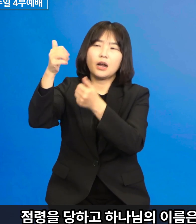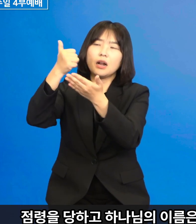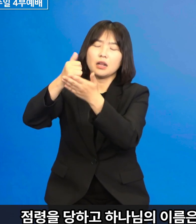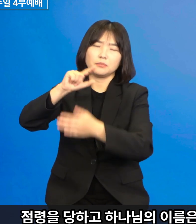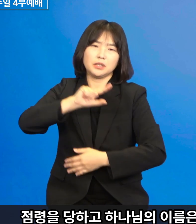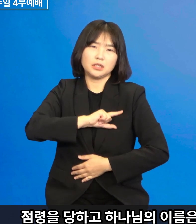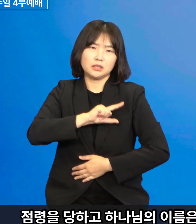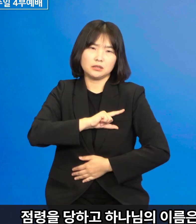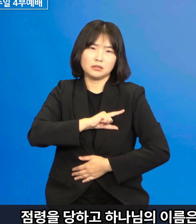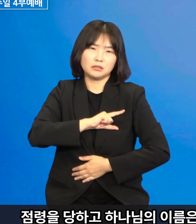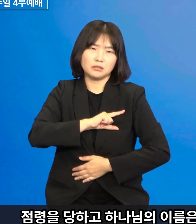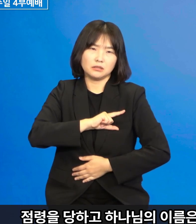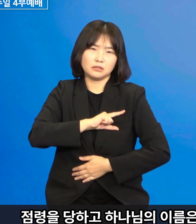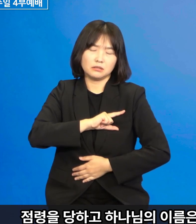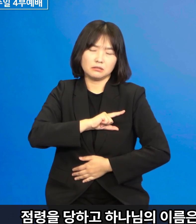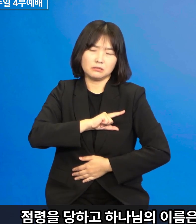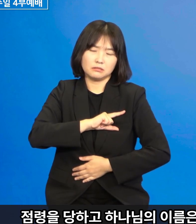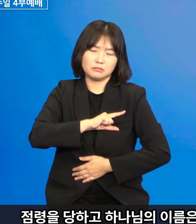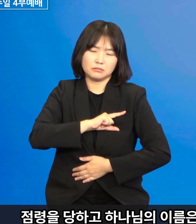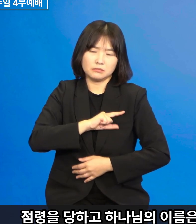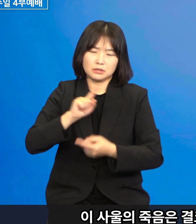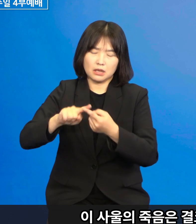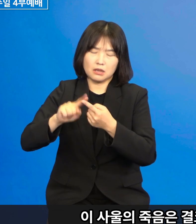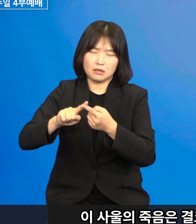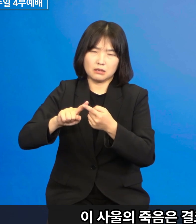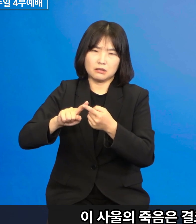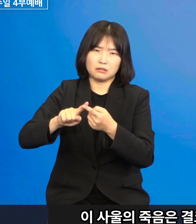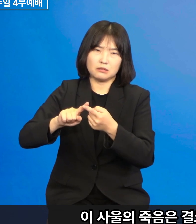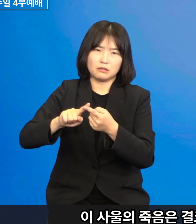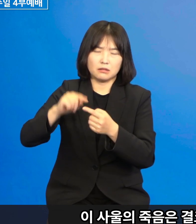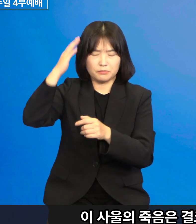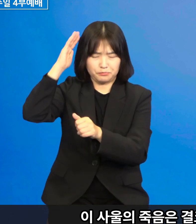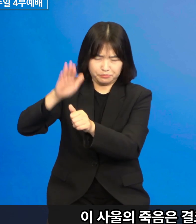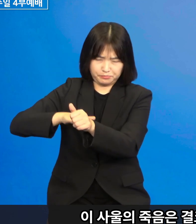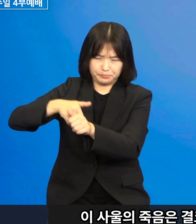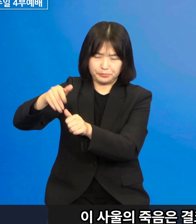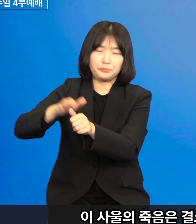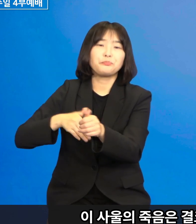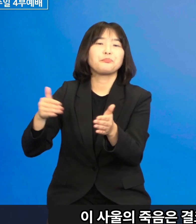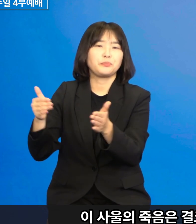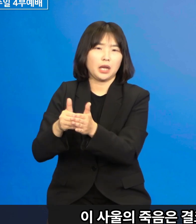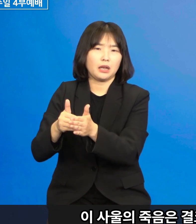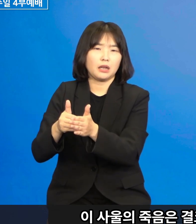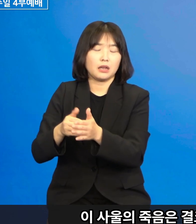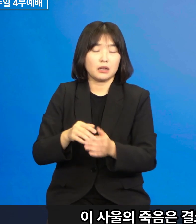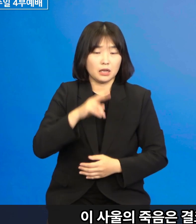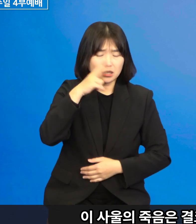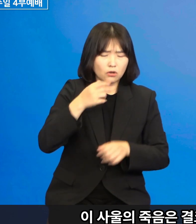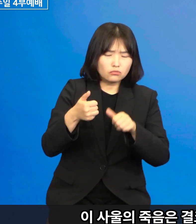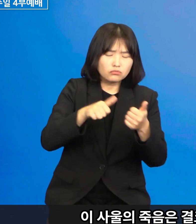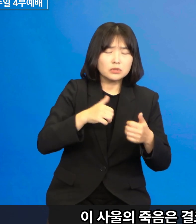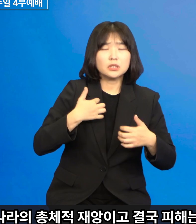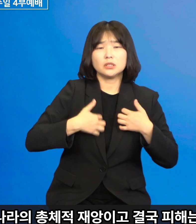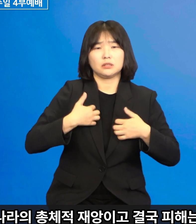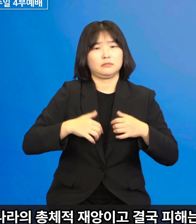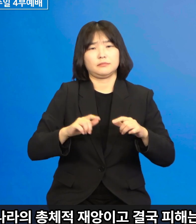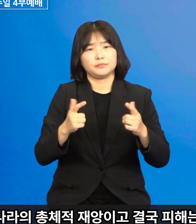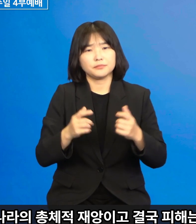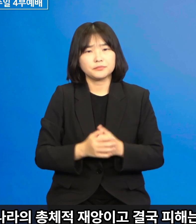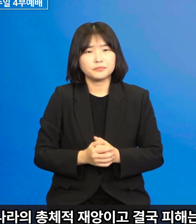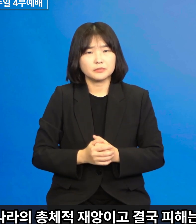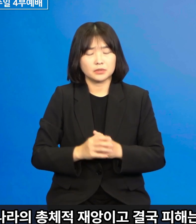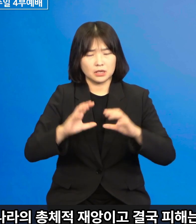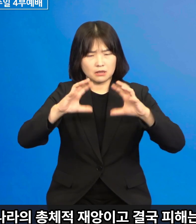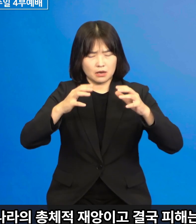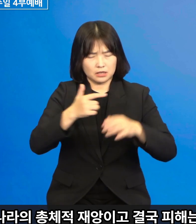땅에 떨어지고 수치를 당하고 맙니다. 이 사울의 죽음은 결코 여러분 기쁜 일이 아니죠. 나라의